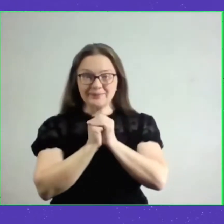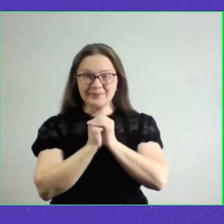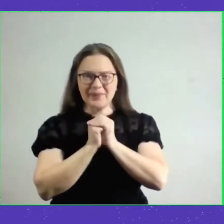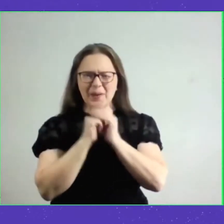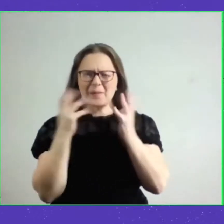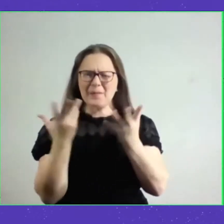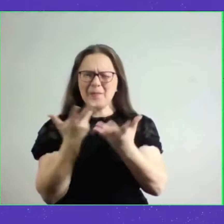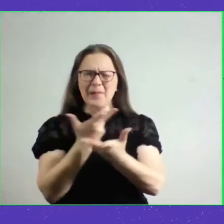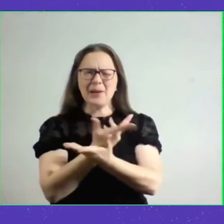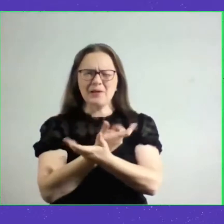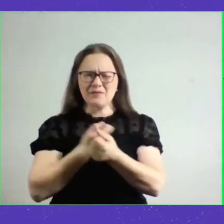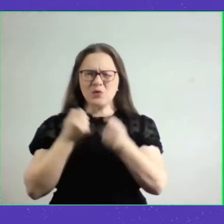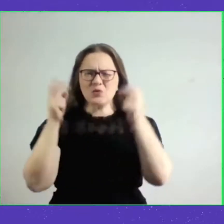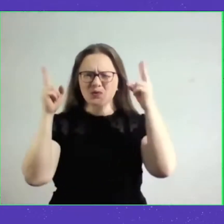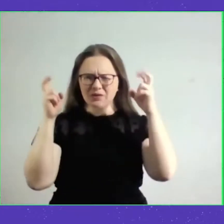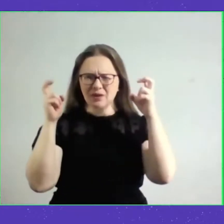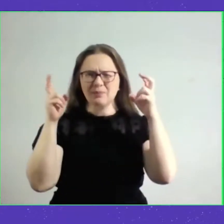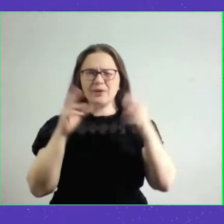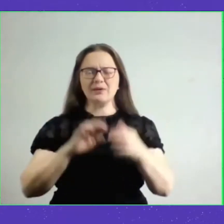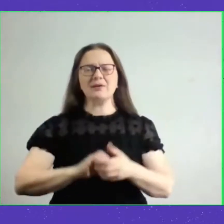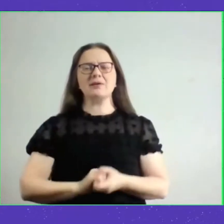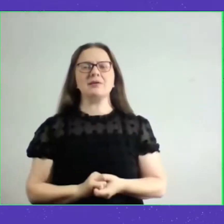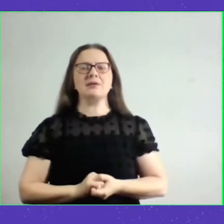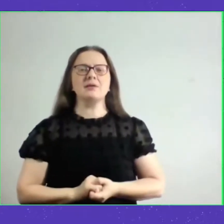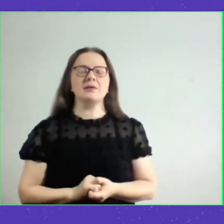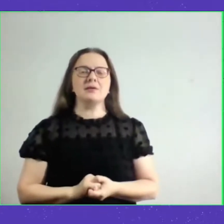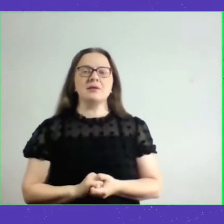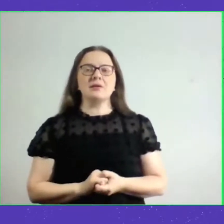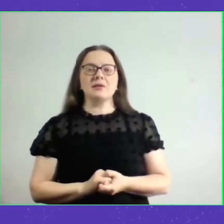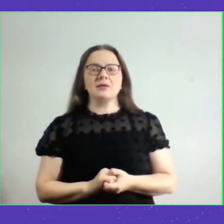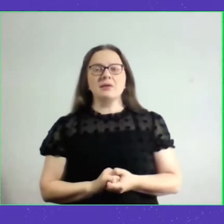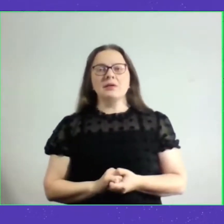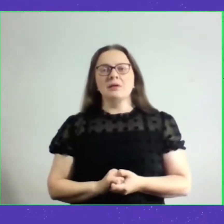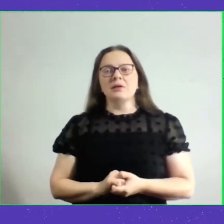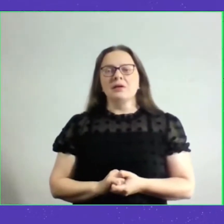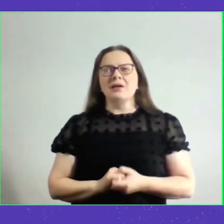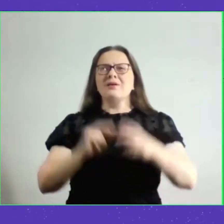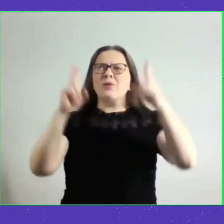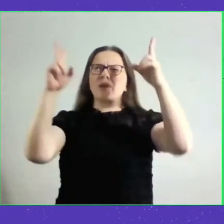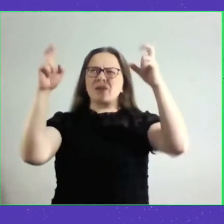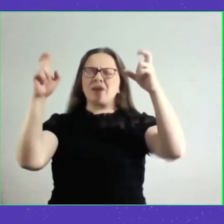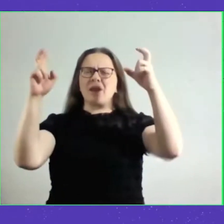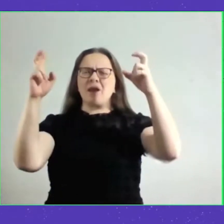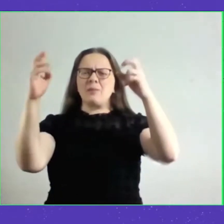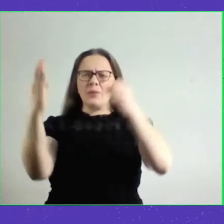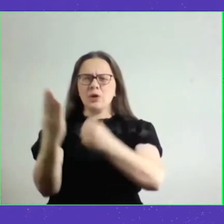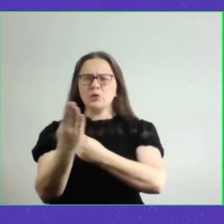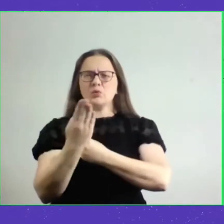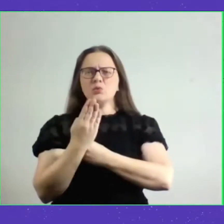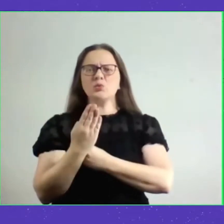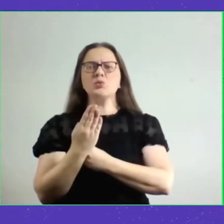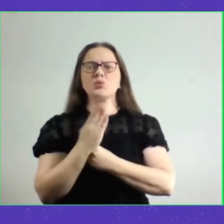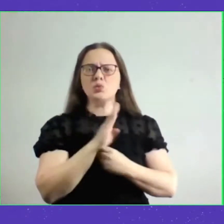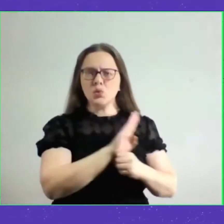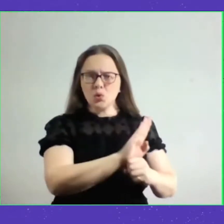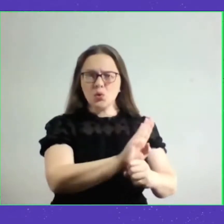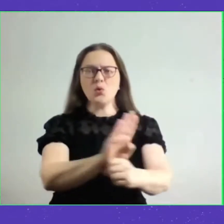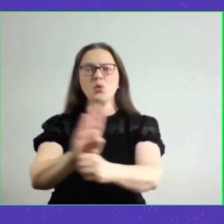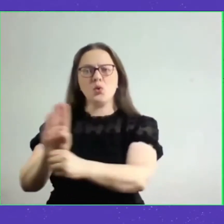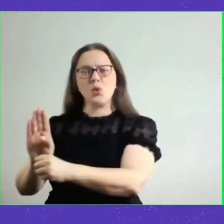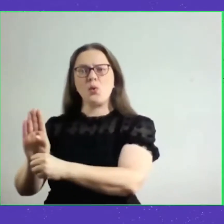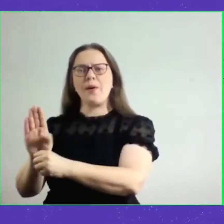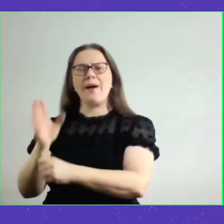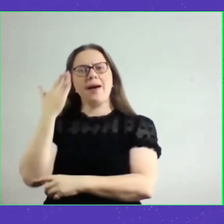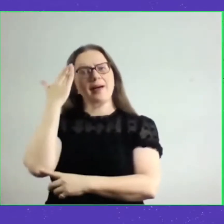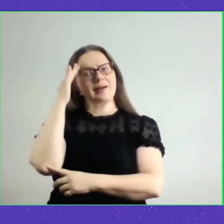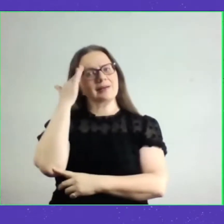né? E esse tema, na verdade, nos ajudou, pavimentou o caminho para que nós entrássemos